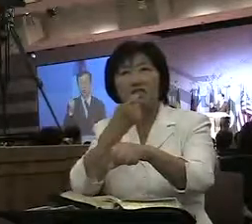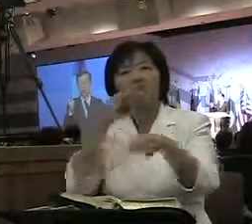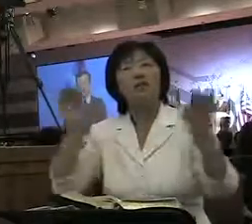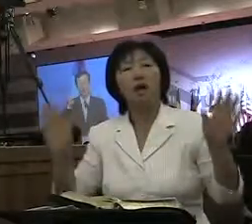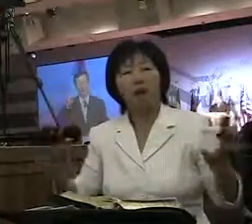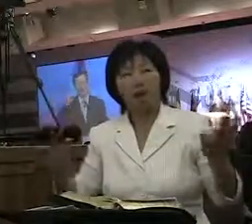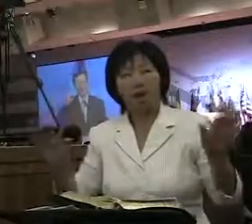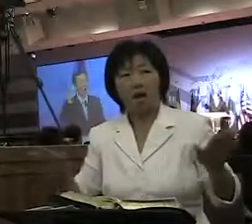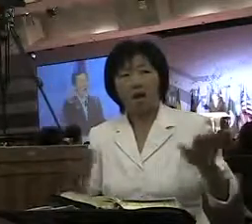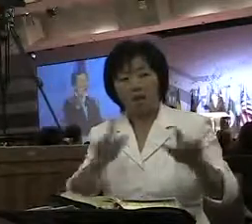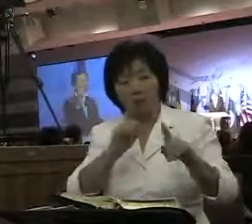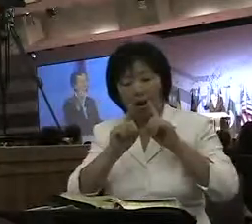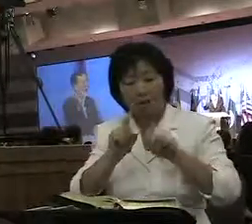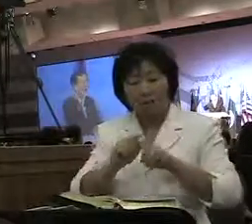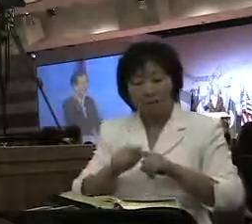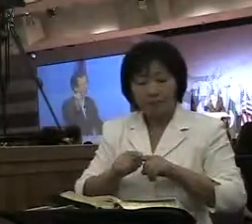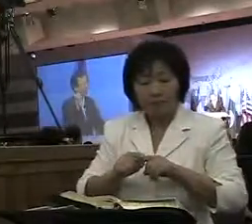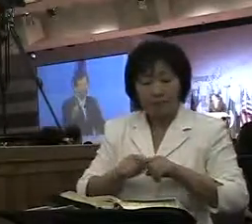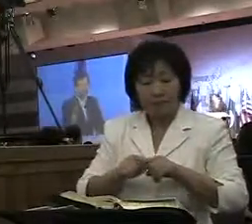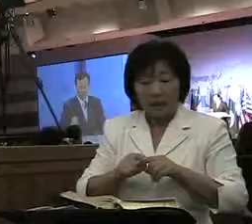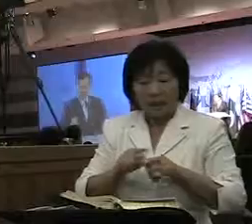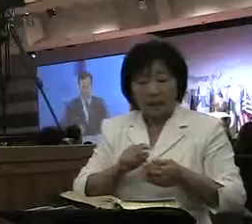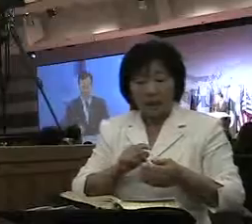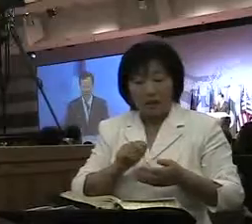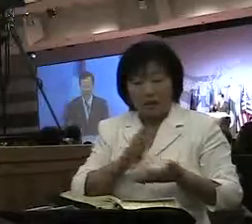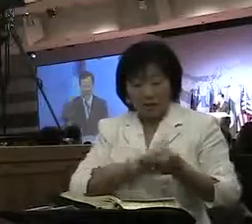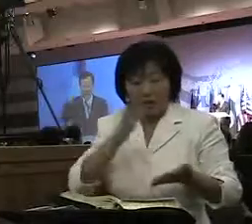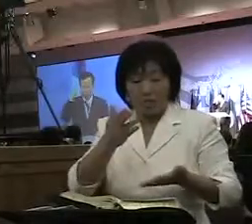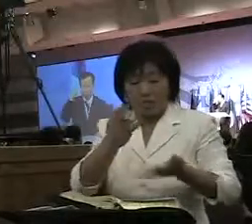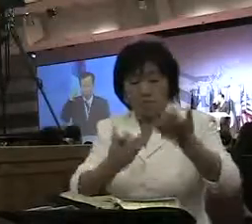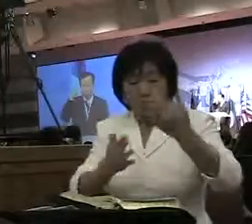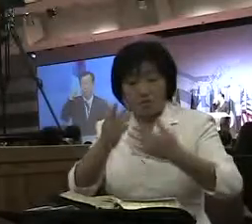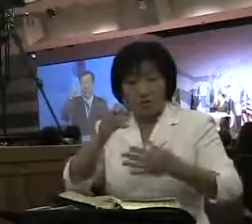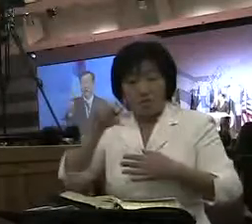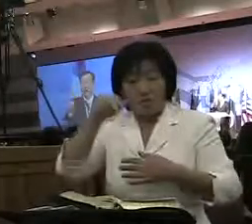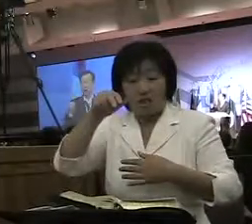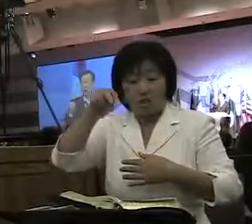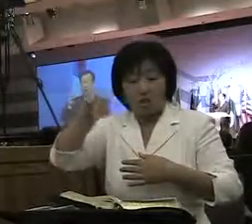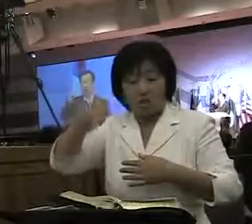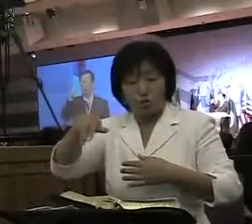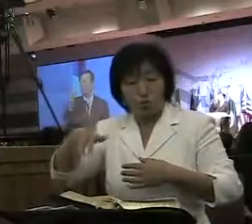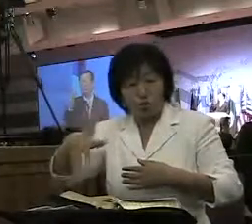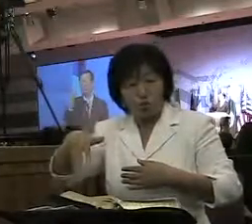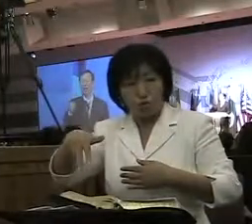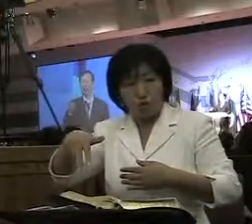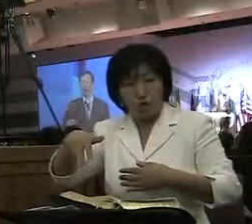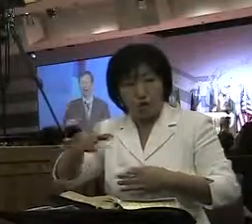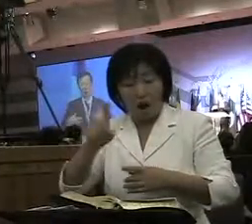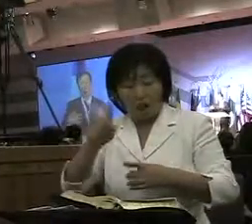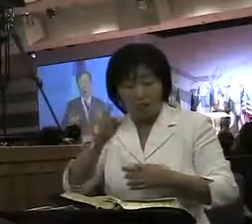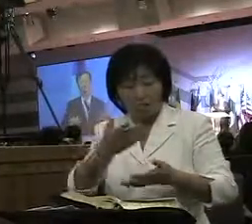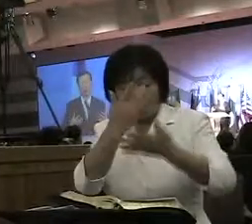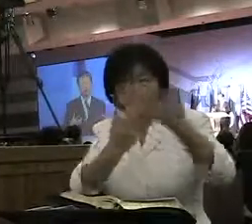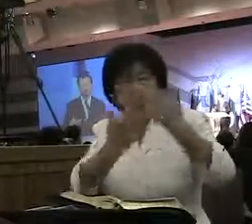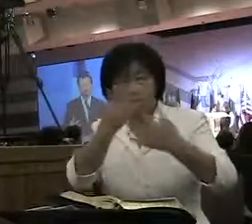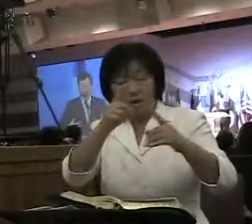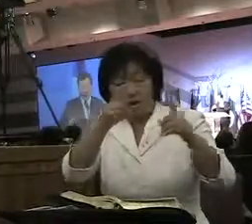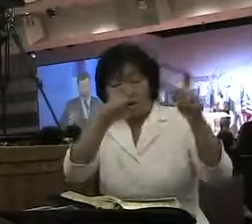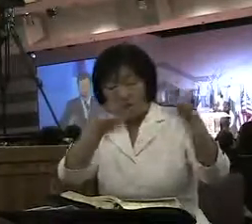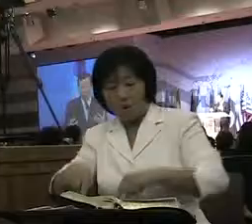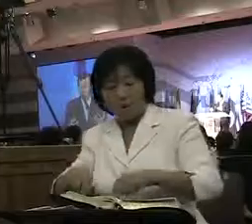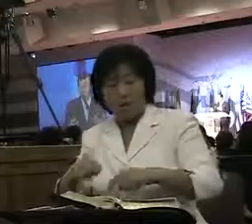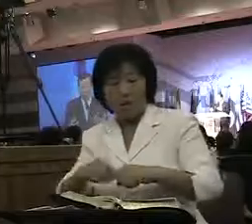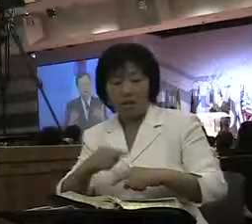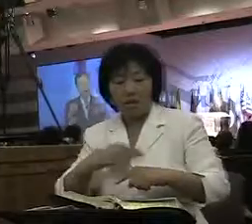숯이었다는 것은 지금 막 타고 있는 숯, 뜨거운 불을 말합니다. 그 불이 와가지고 그 불로 인하여 나의 찌꺼기와